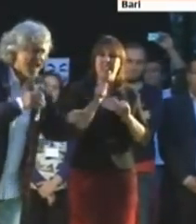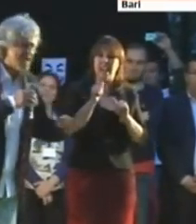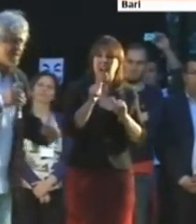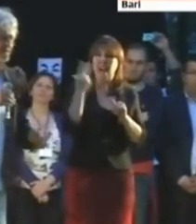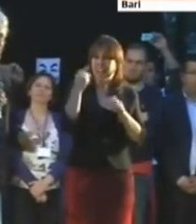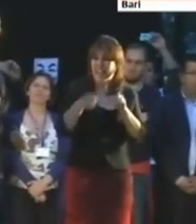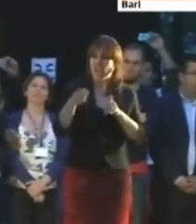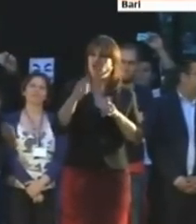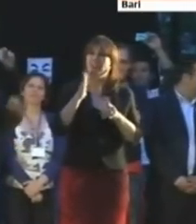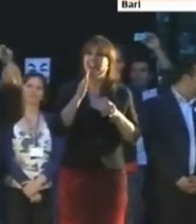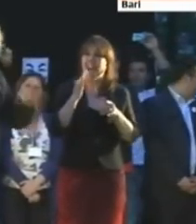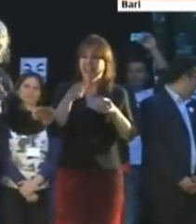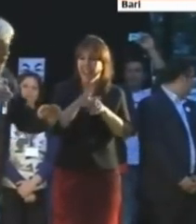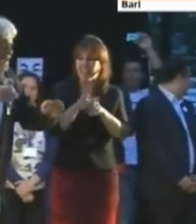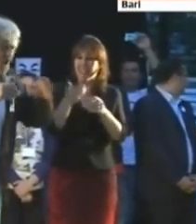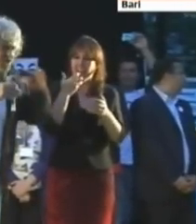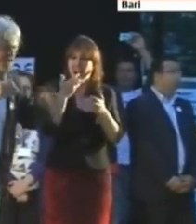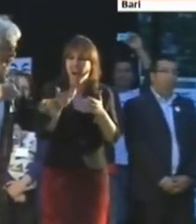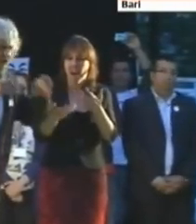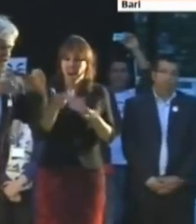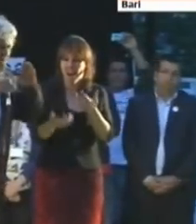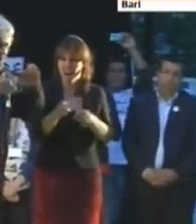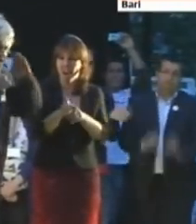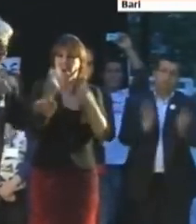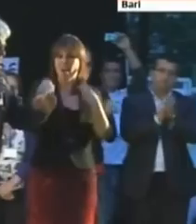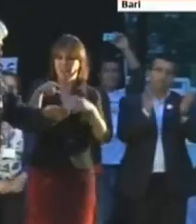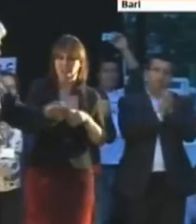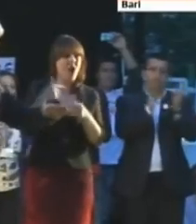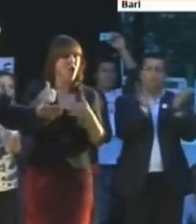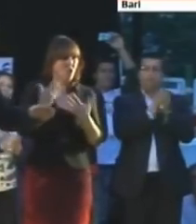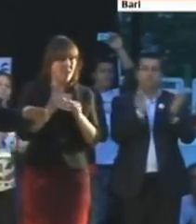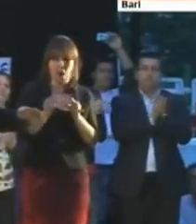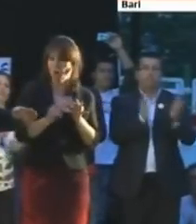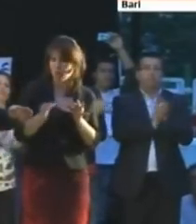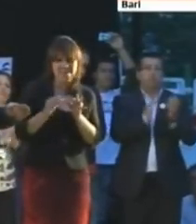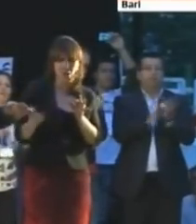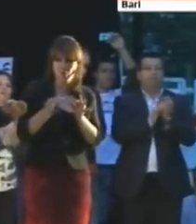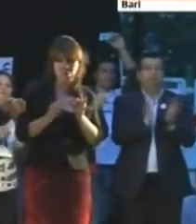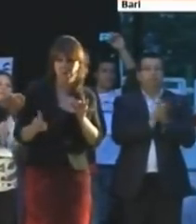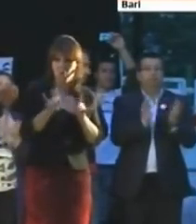nei condomini. Io non ci sto, non ci dobbiamo stare a fare una roba così.